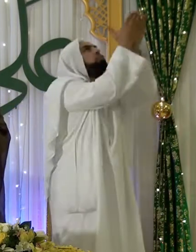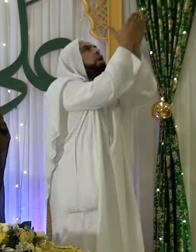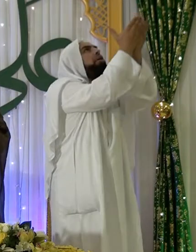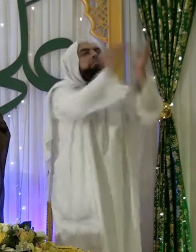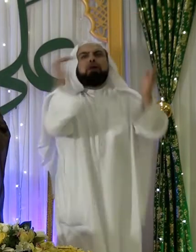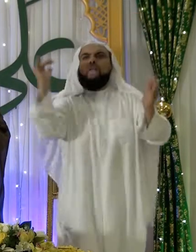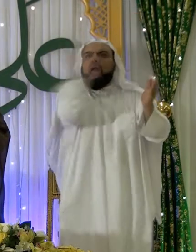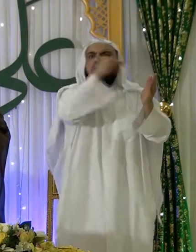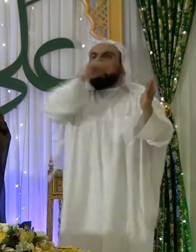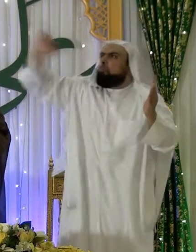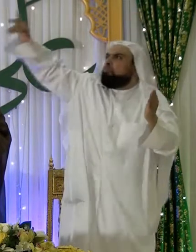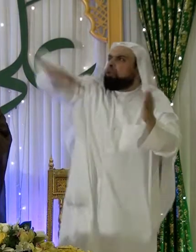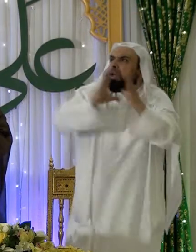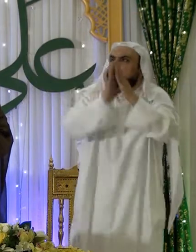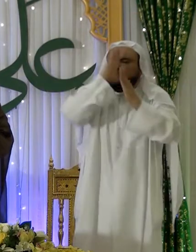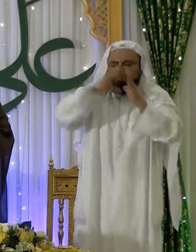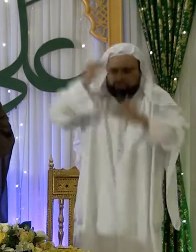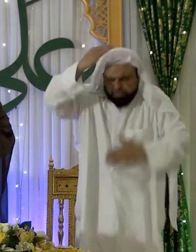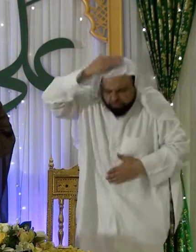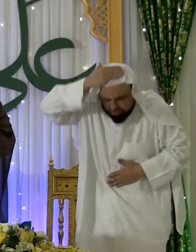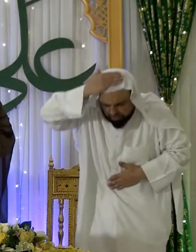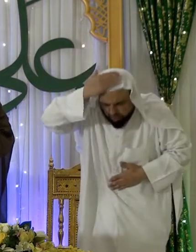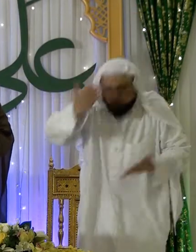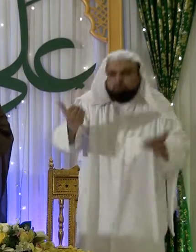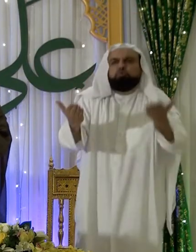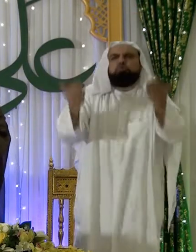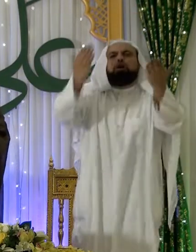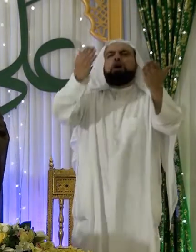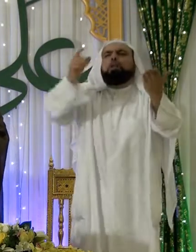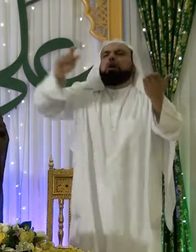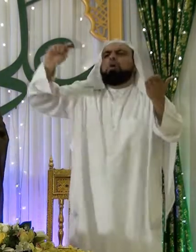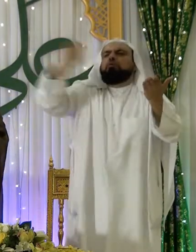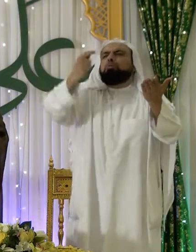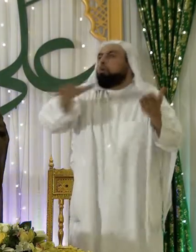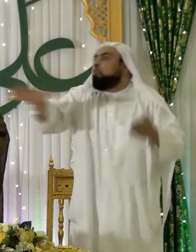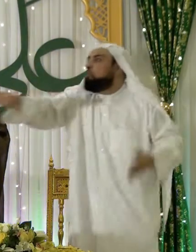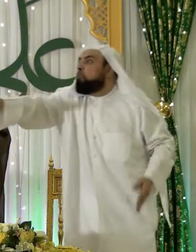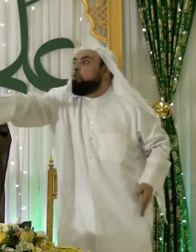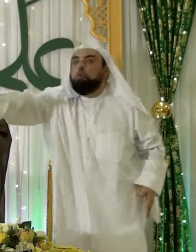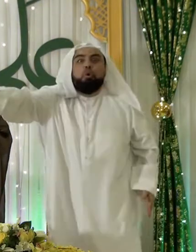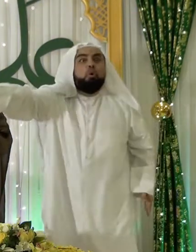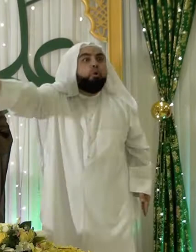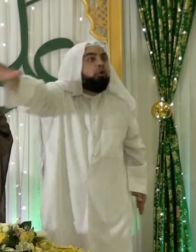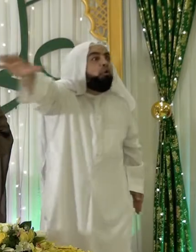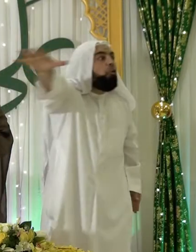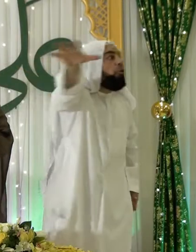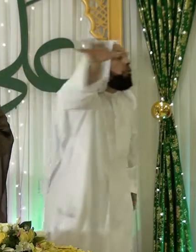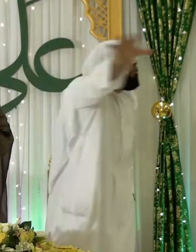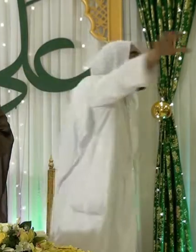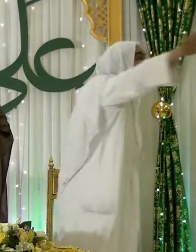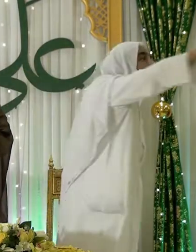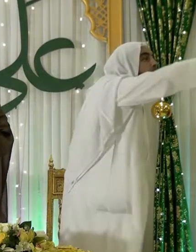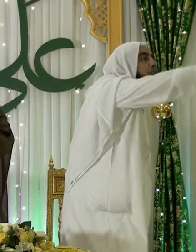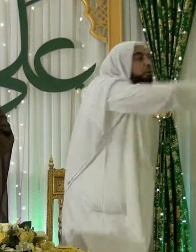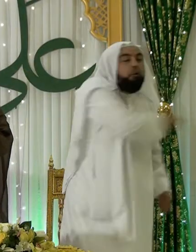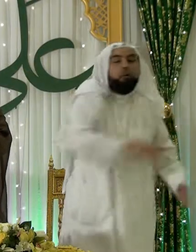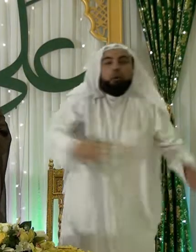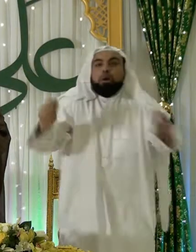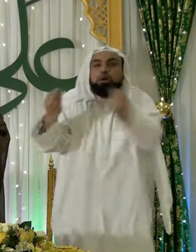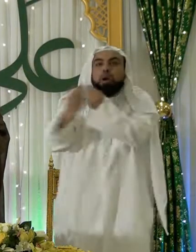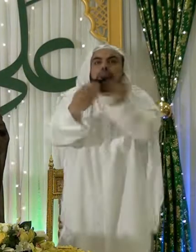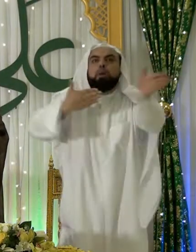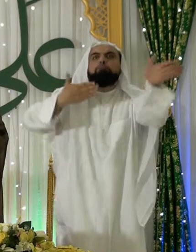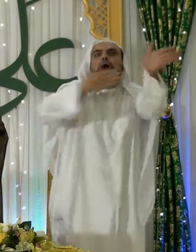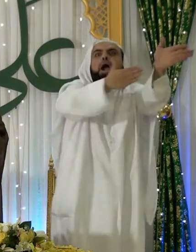في فرج صاحب العصر والزمان وأن يجعلنا وإياكم من أنصاره